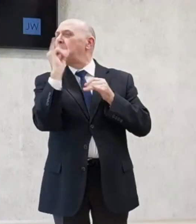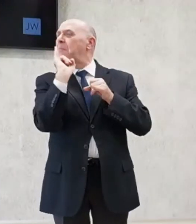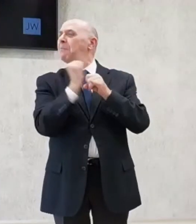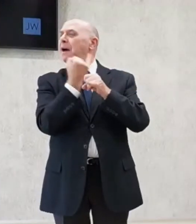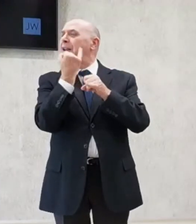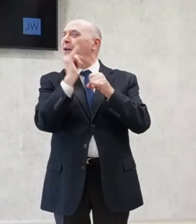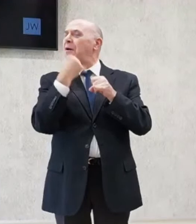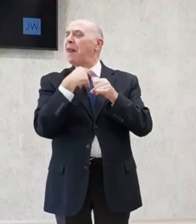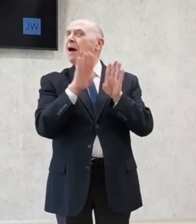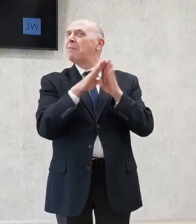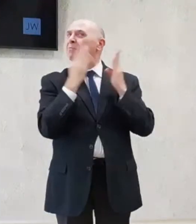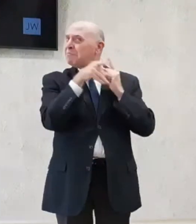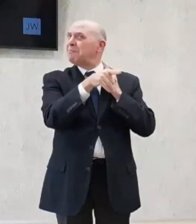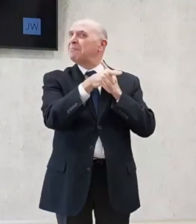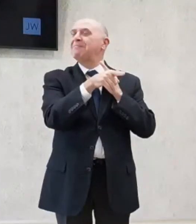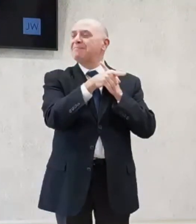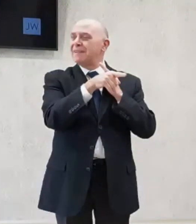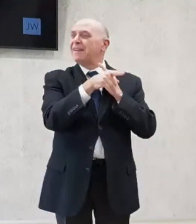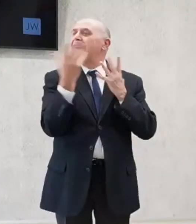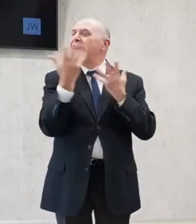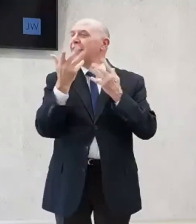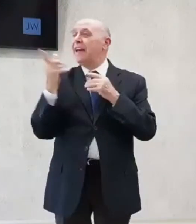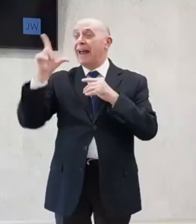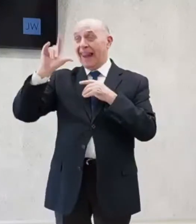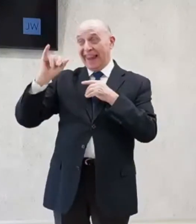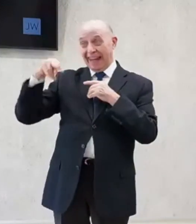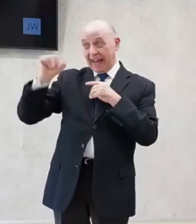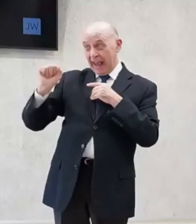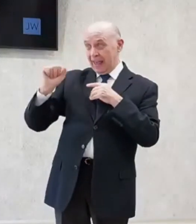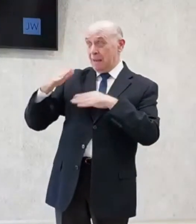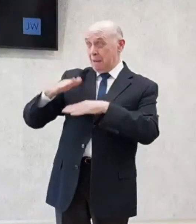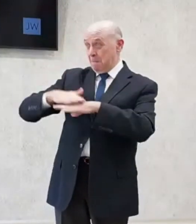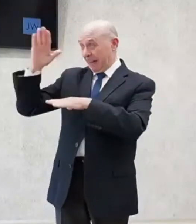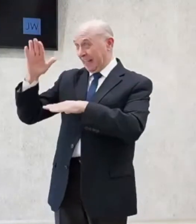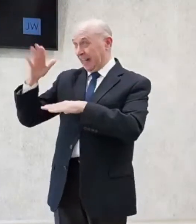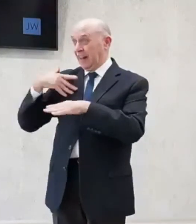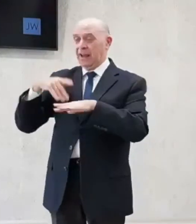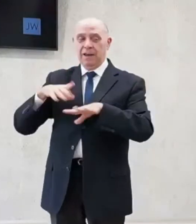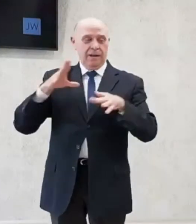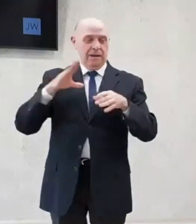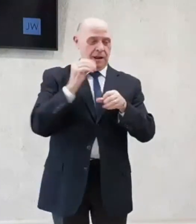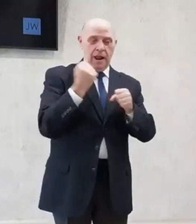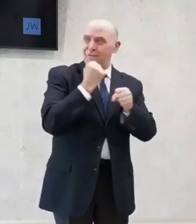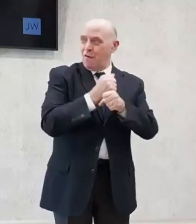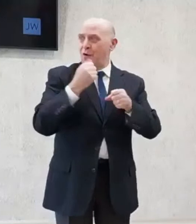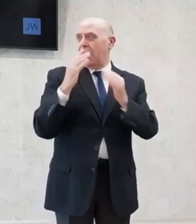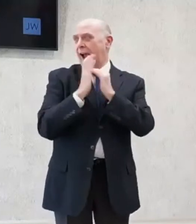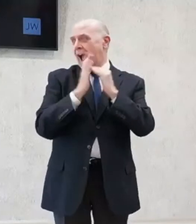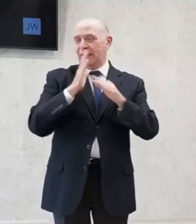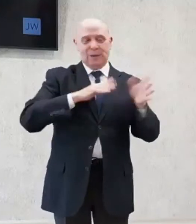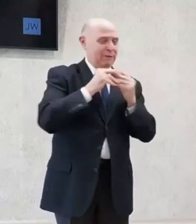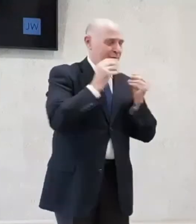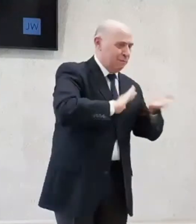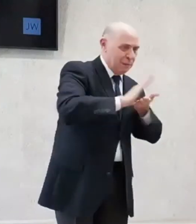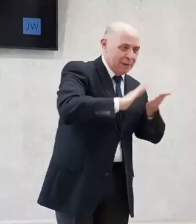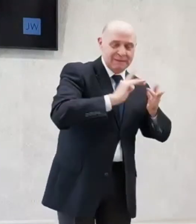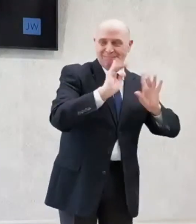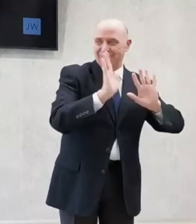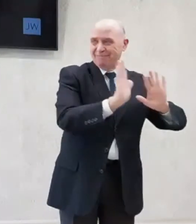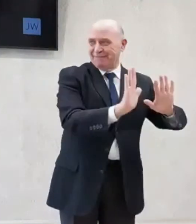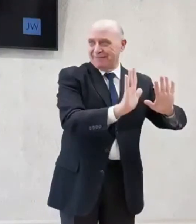che Lina La mattina prima di iniziare l'attività a favore della famiglia Aveva l'abitudine di